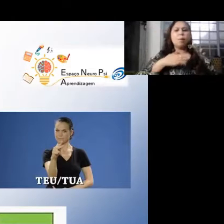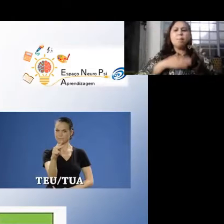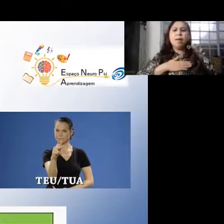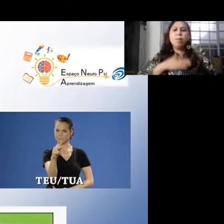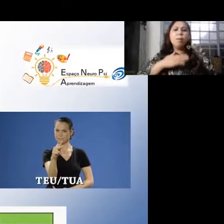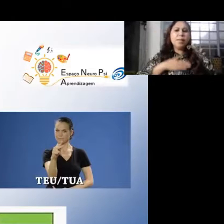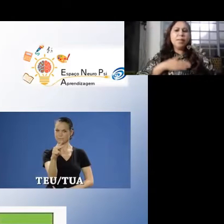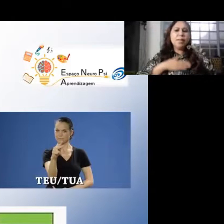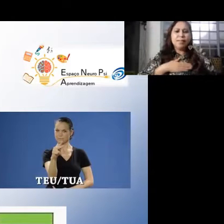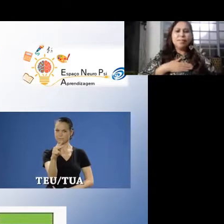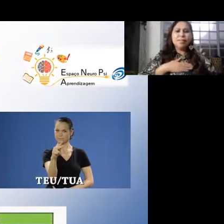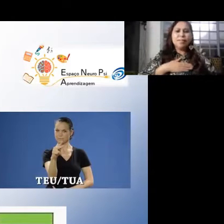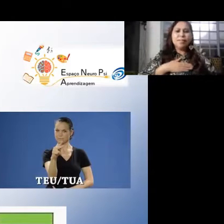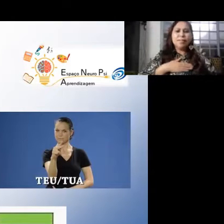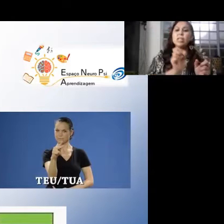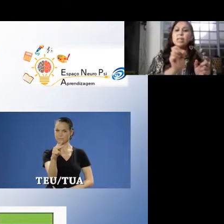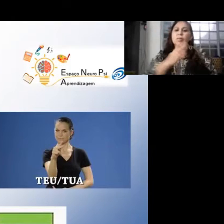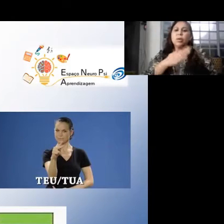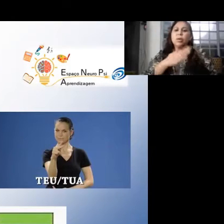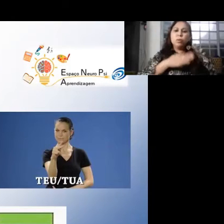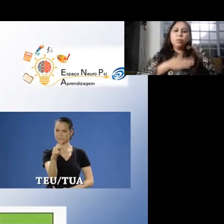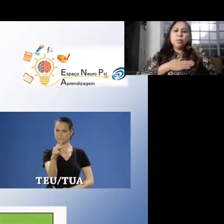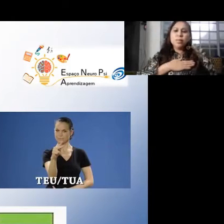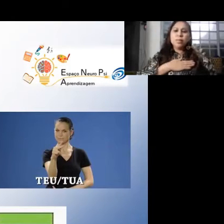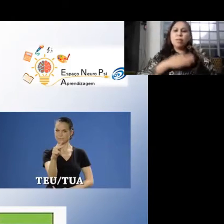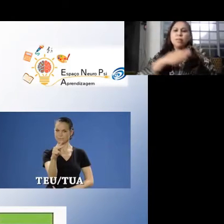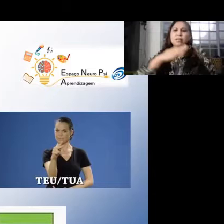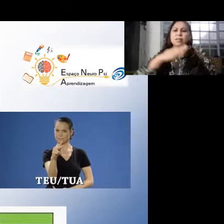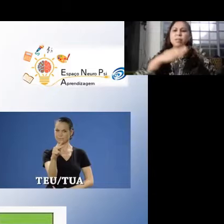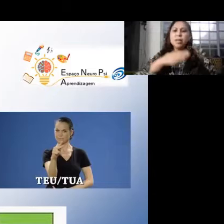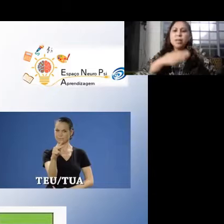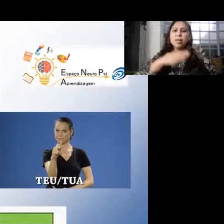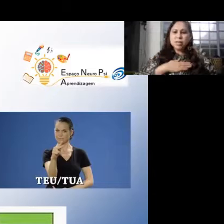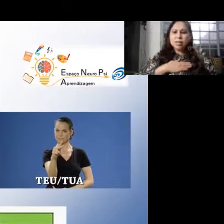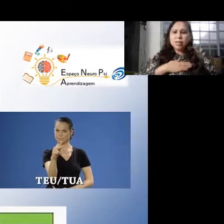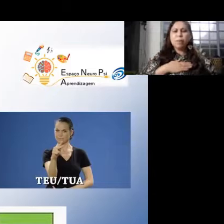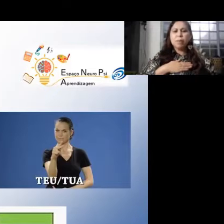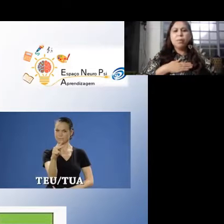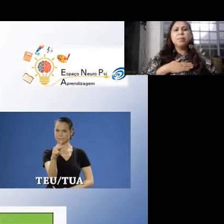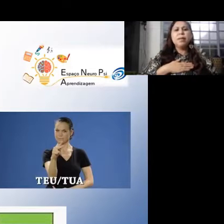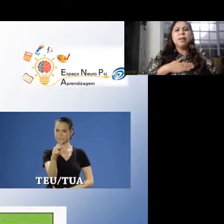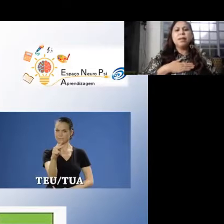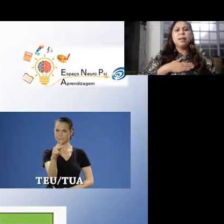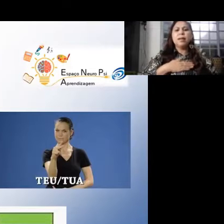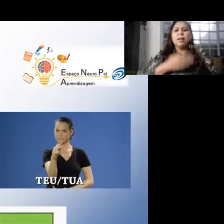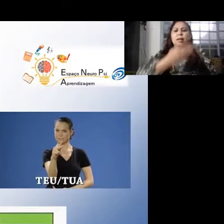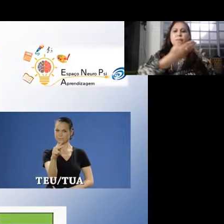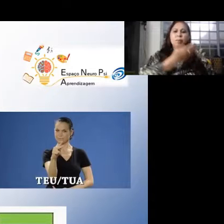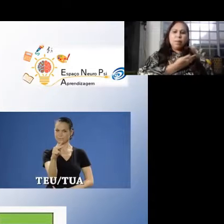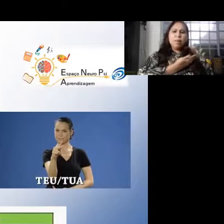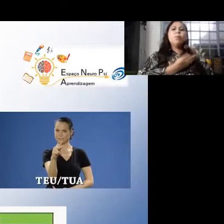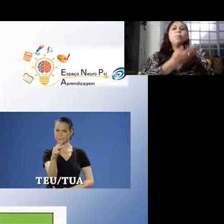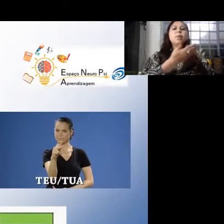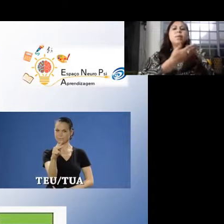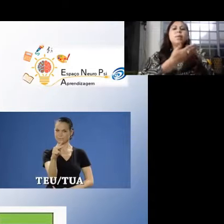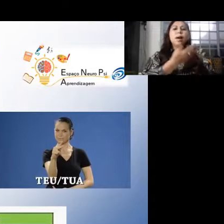impessoal, é meu ou minha. Não tem essa marcação de gênero no sinal, vai ser o mesmo sinal para meu e minha, né? Meu